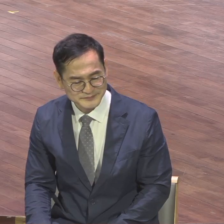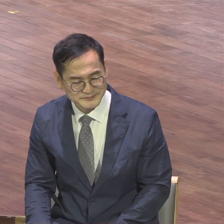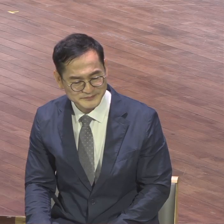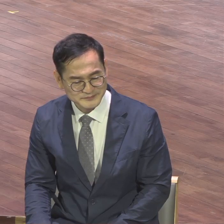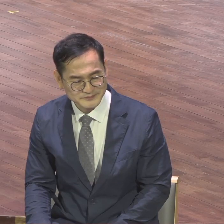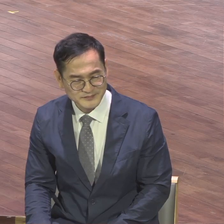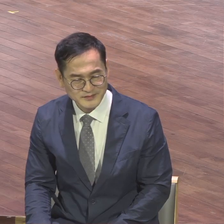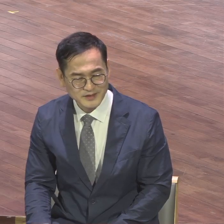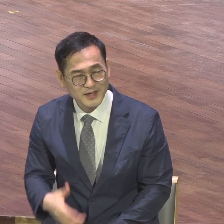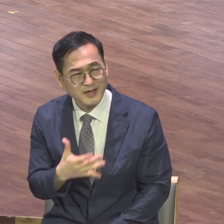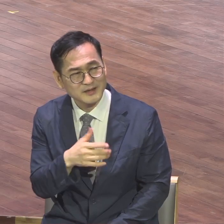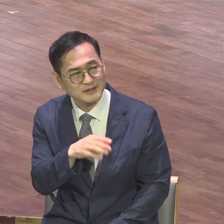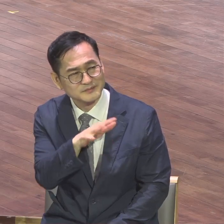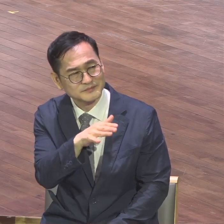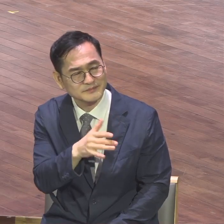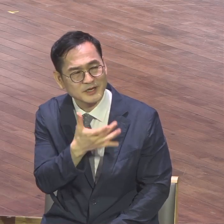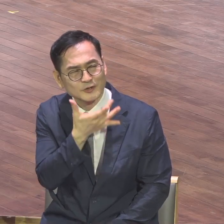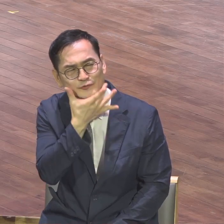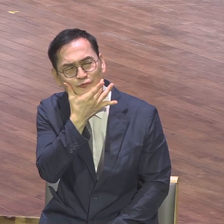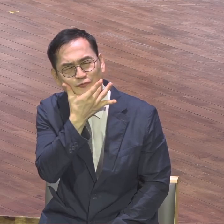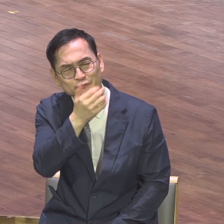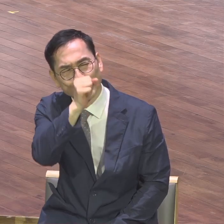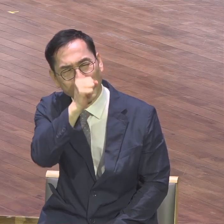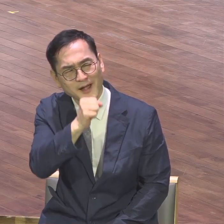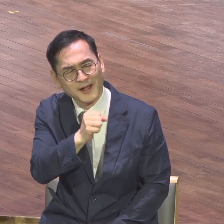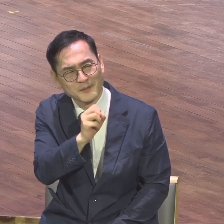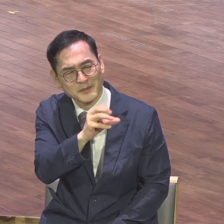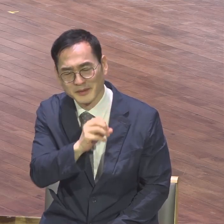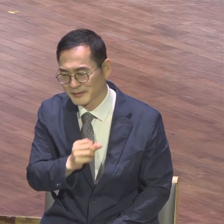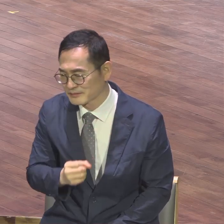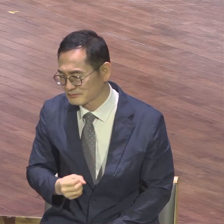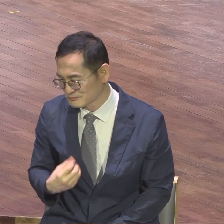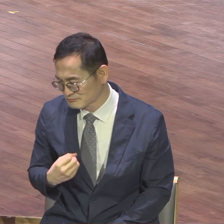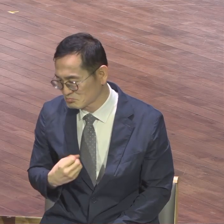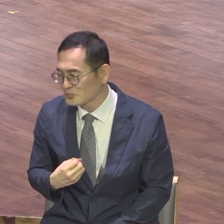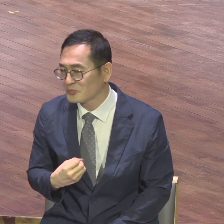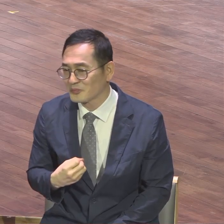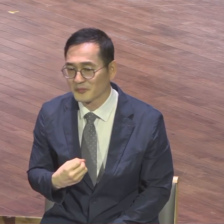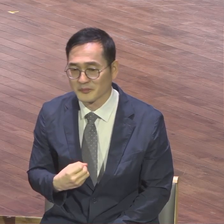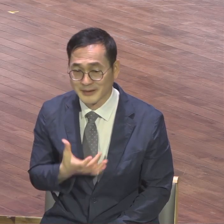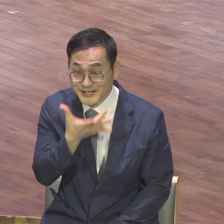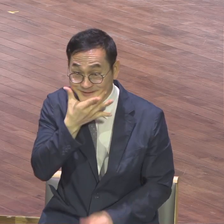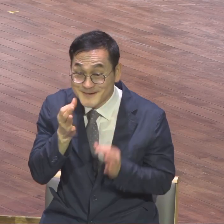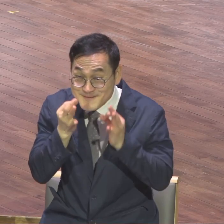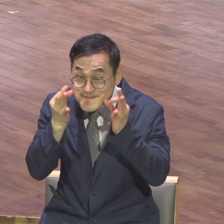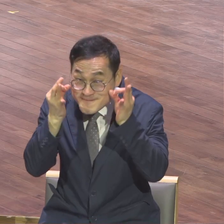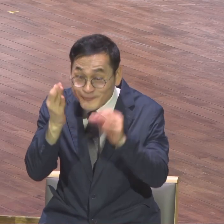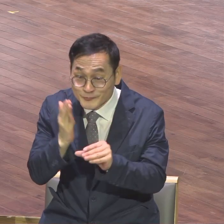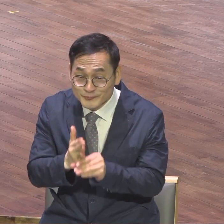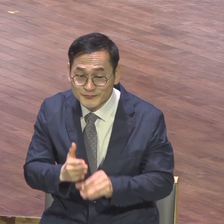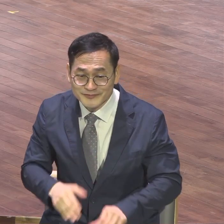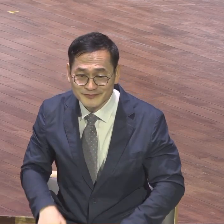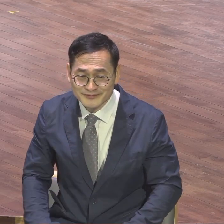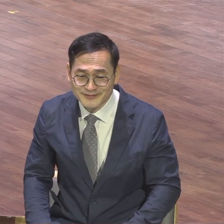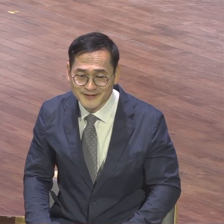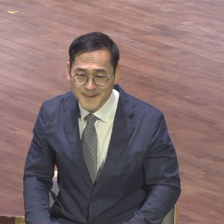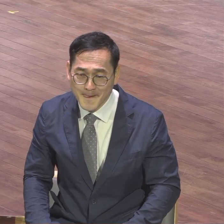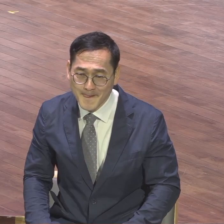말이지. 지나간 말로 누가 그러더라고. 기억도 안 납니다. 말하더라. 저도 웃으려고 애를 쓰는데,